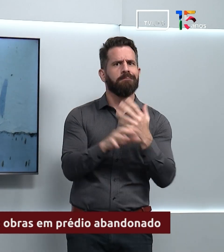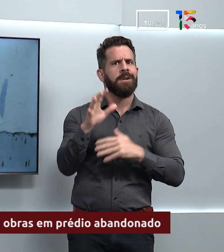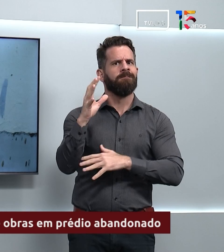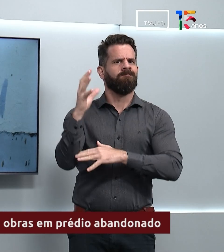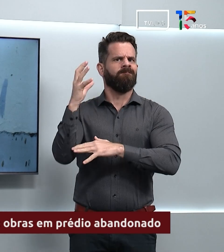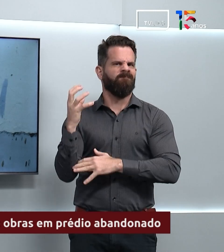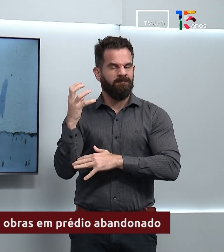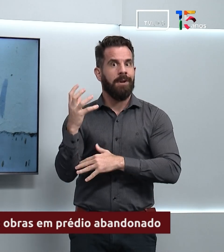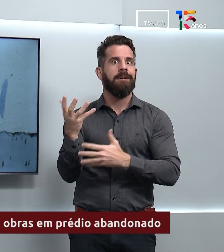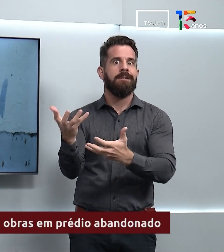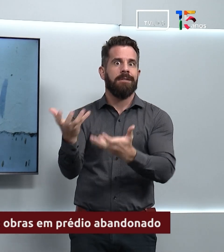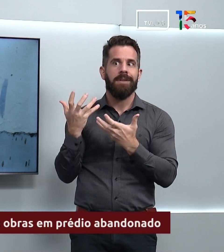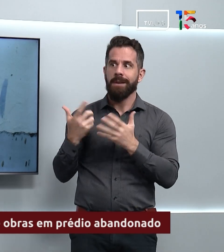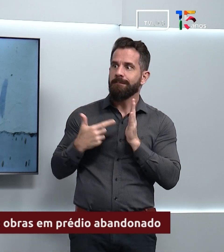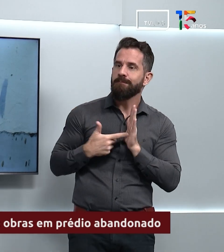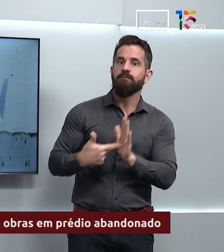tem